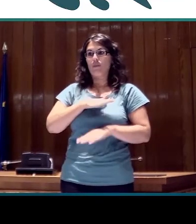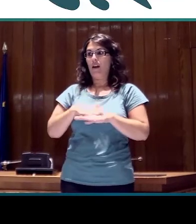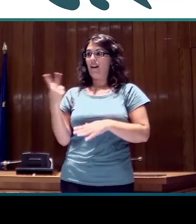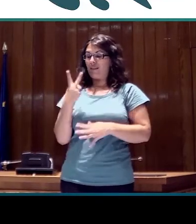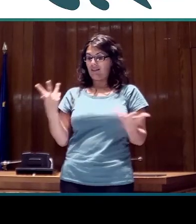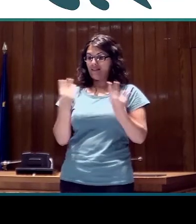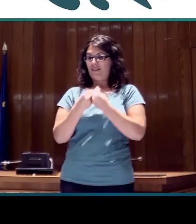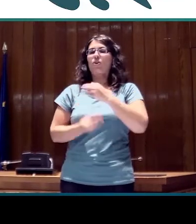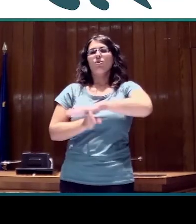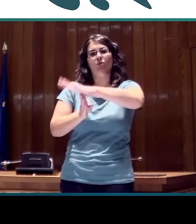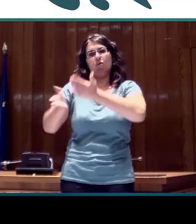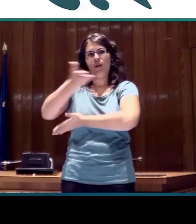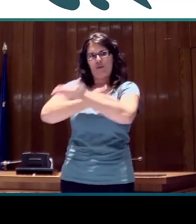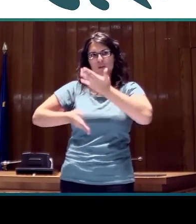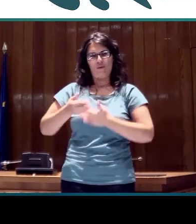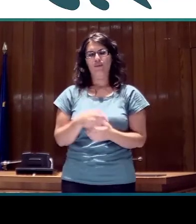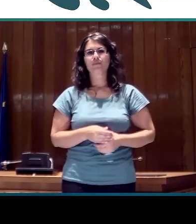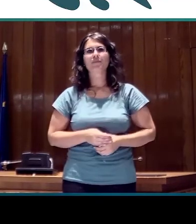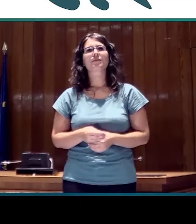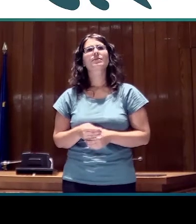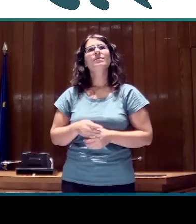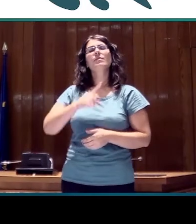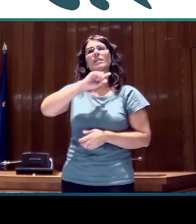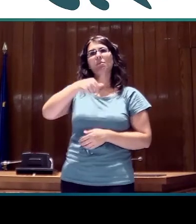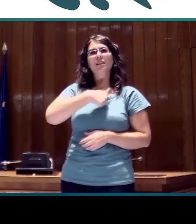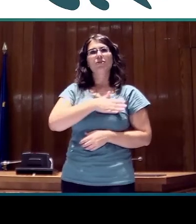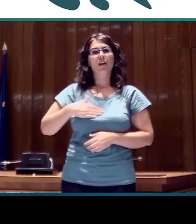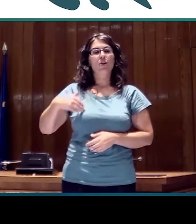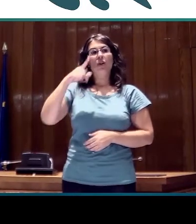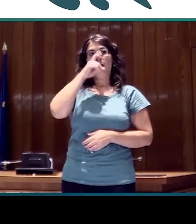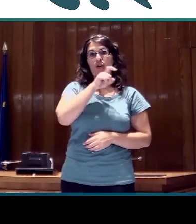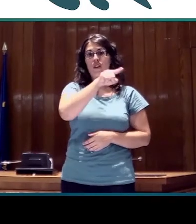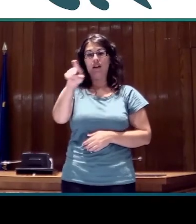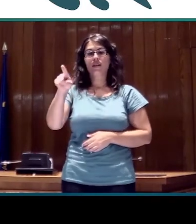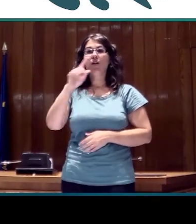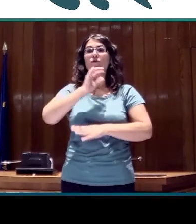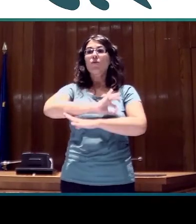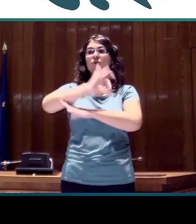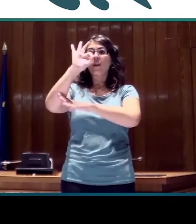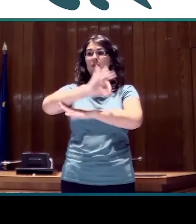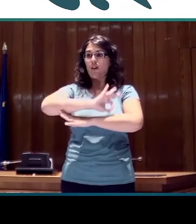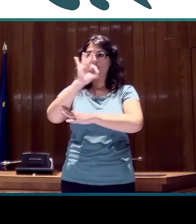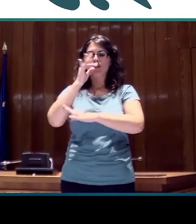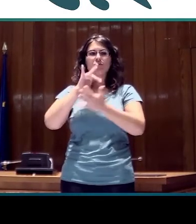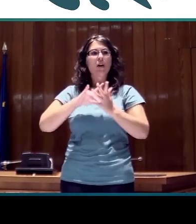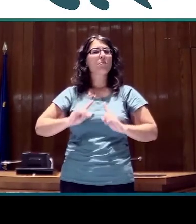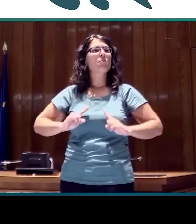colaboración quiero recordar también que la fundación cense fue quien elaboró también el primer diccionario normativo